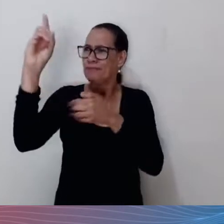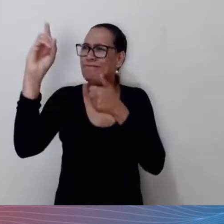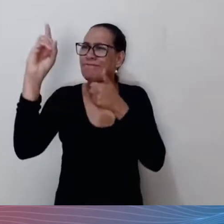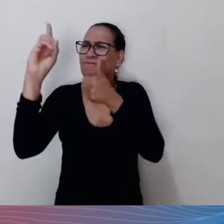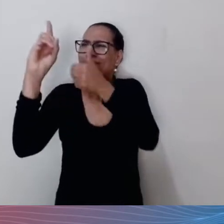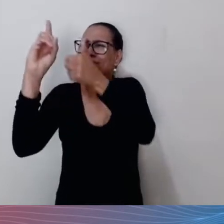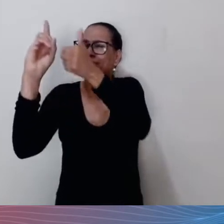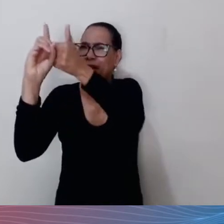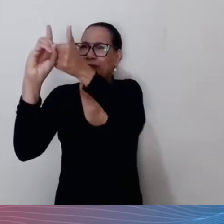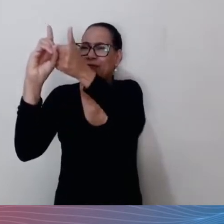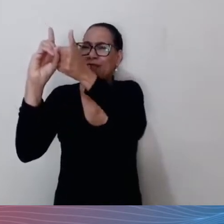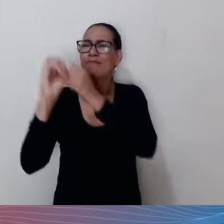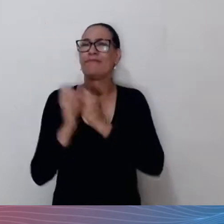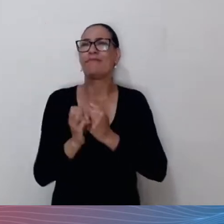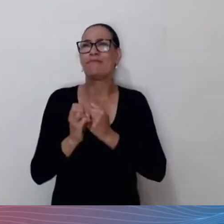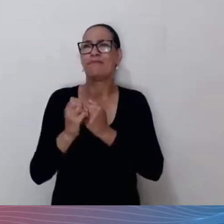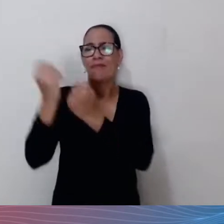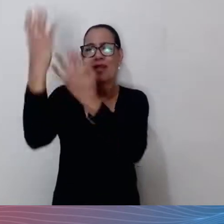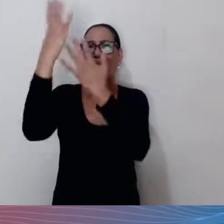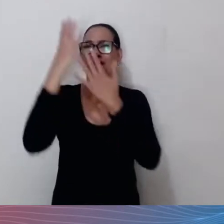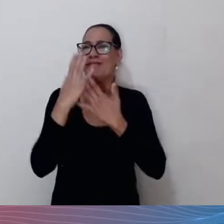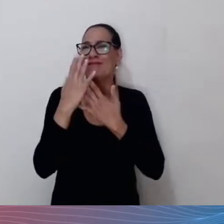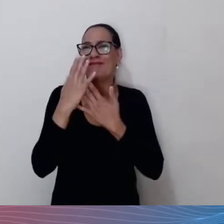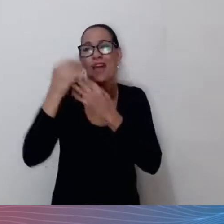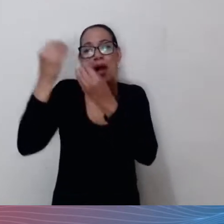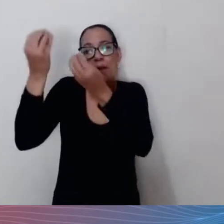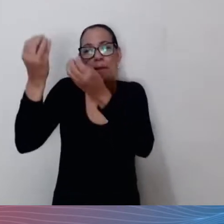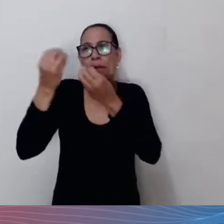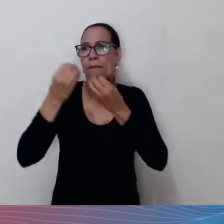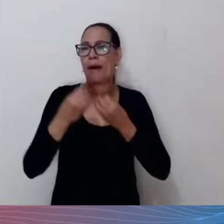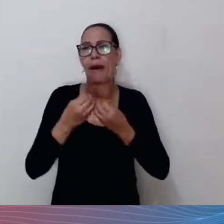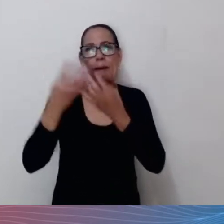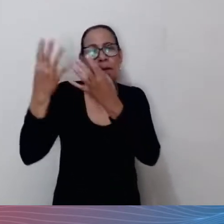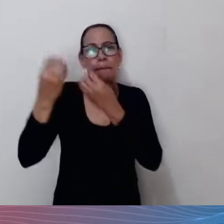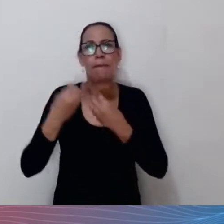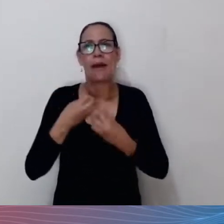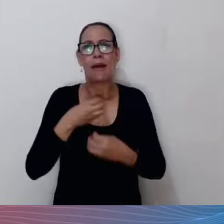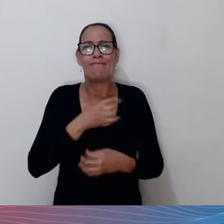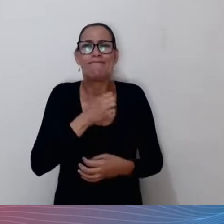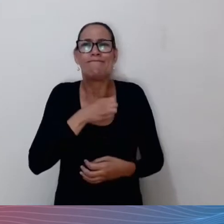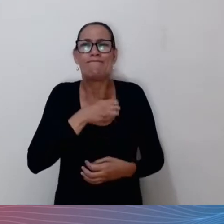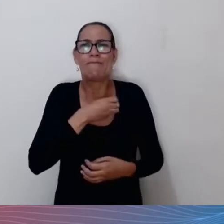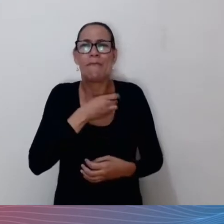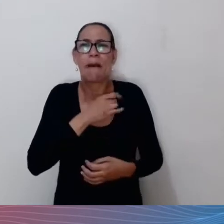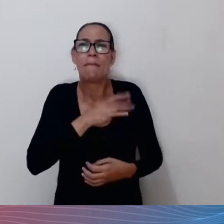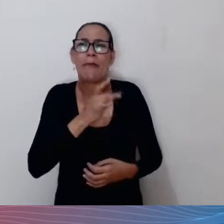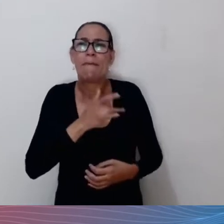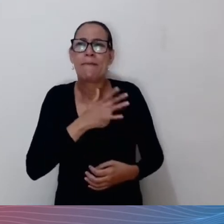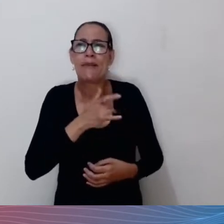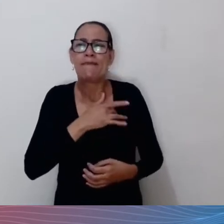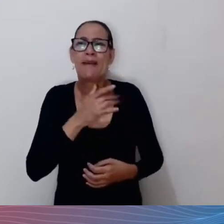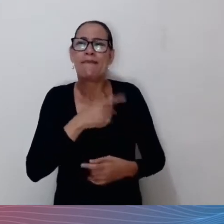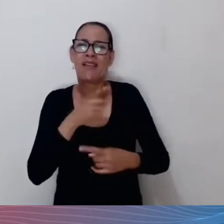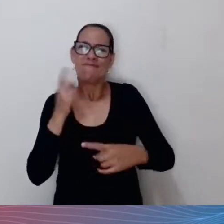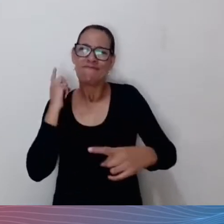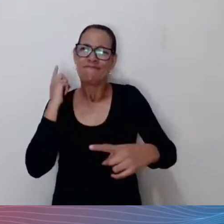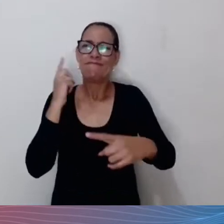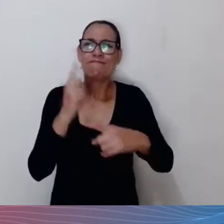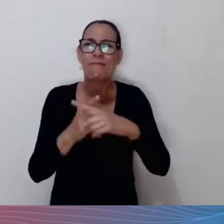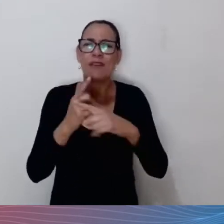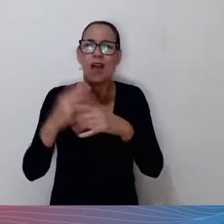de recebermos misericórdia e acharmos graça para socorro em